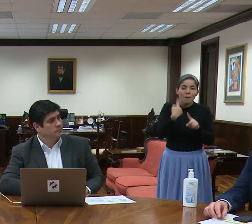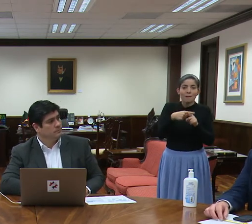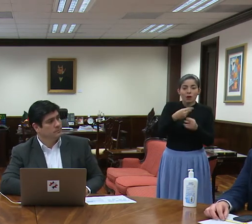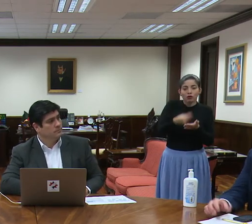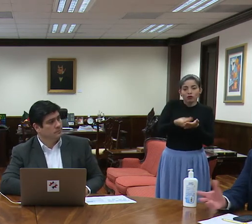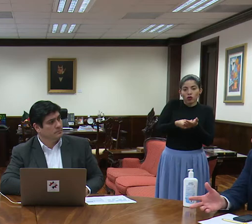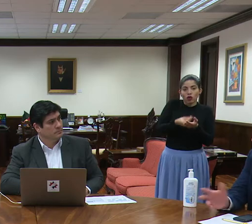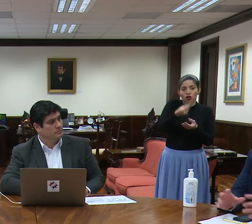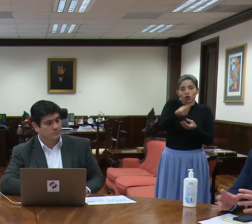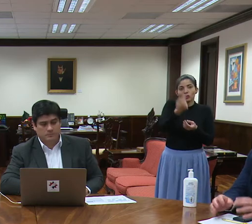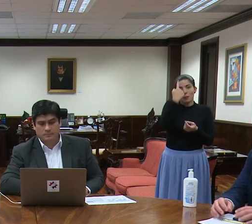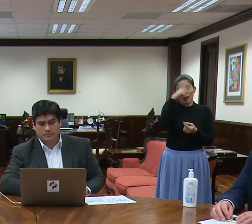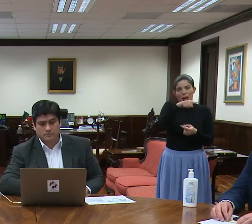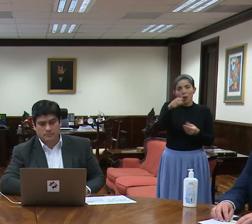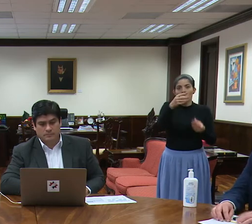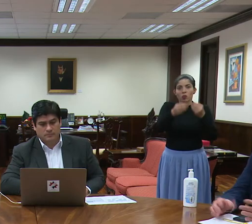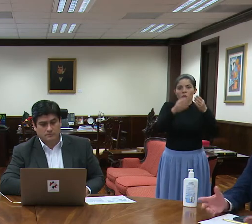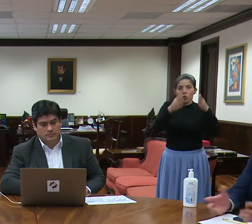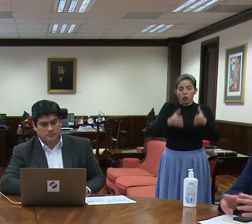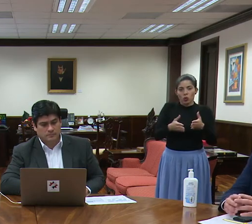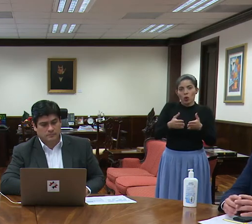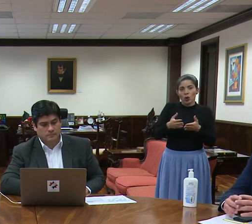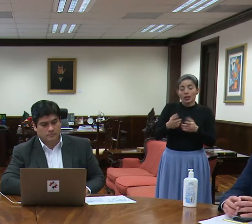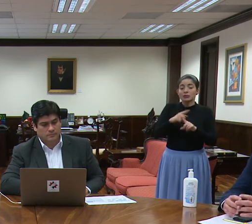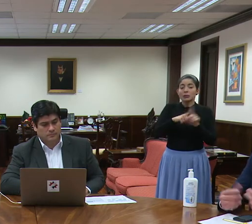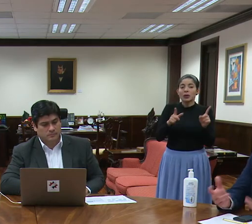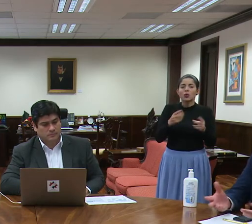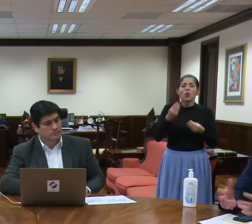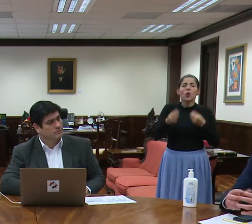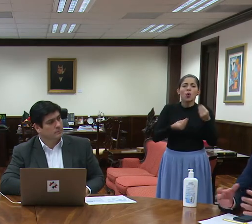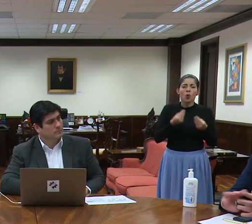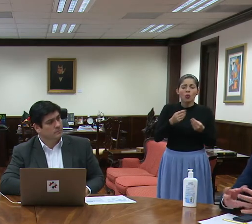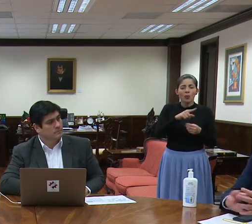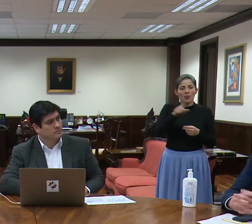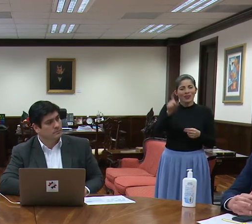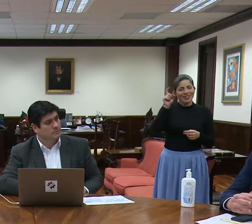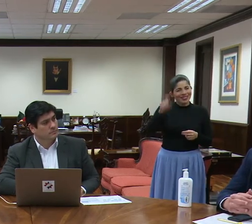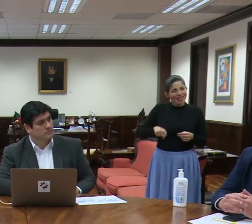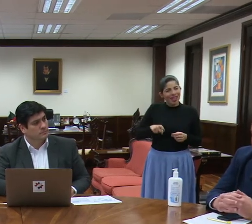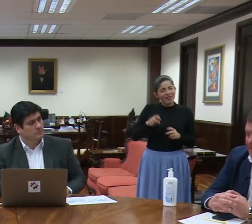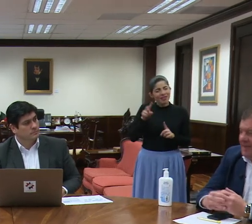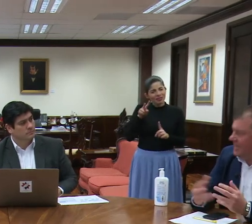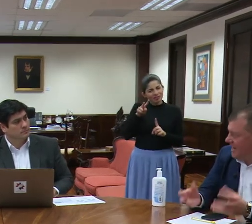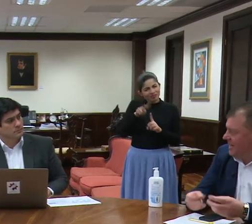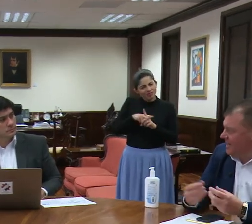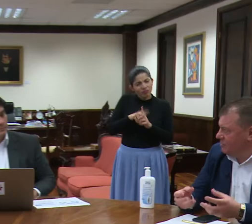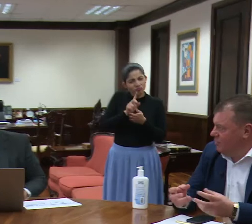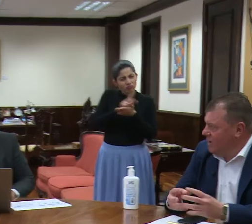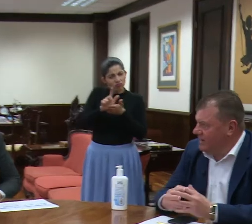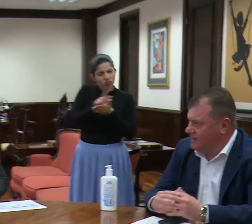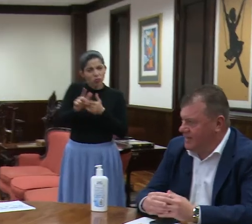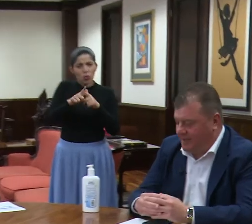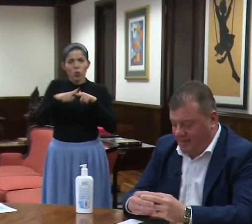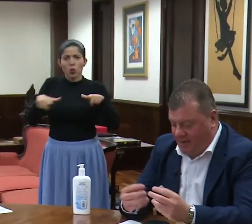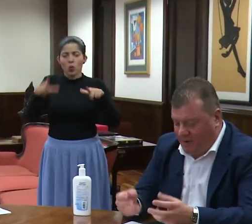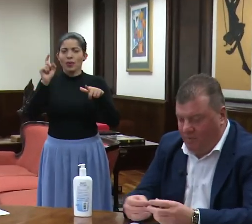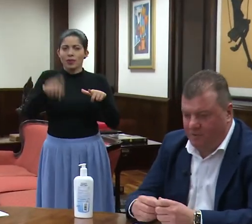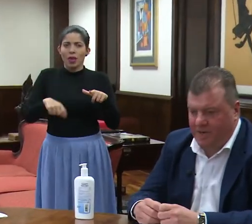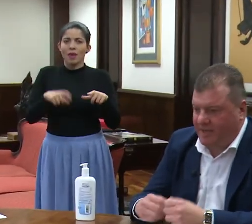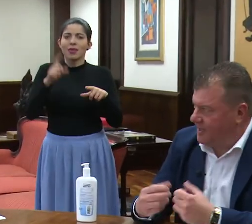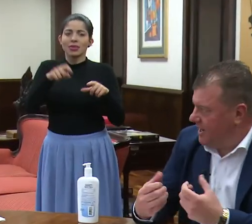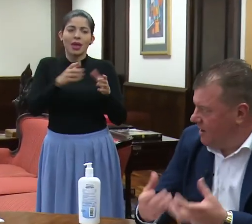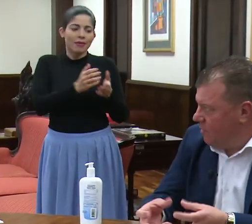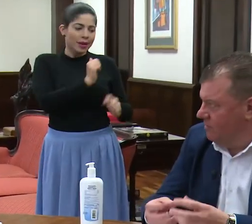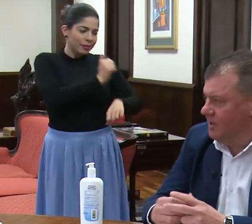para los productores. Lo que sí se deben hacer es tomar todas las medidas de higiene en esos lugares. Hay que tener